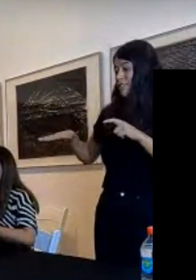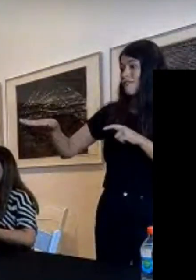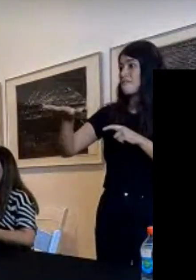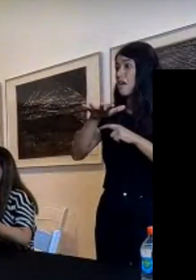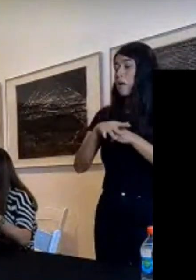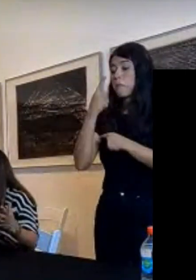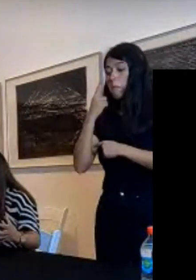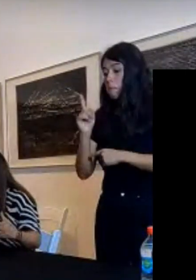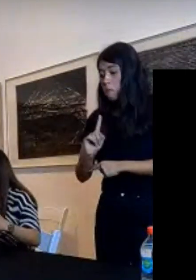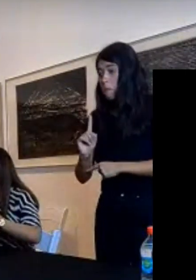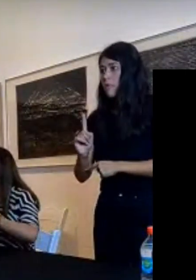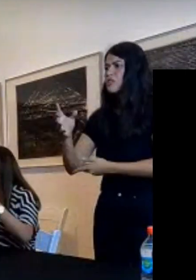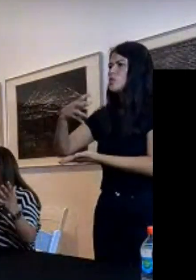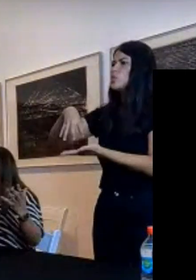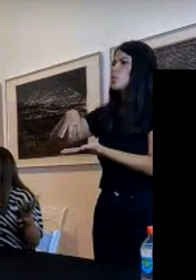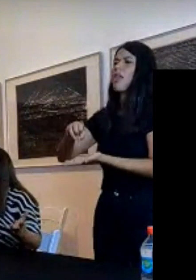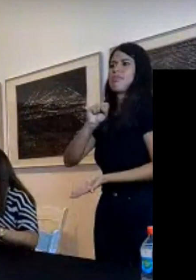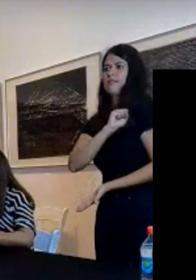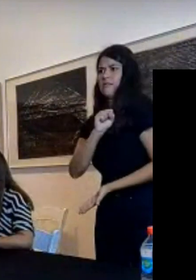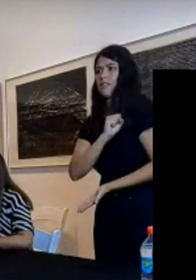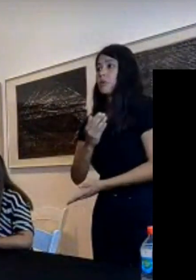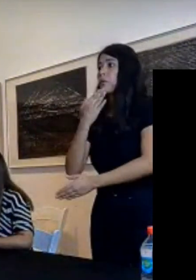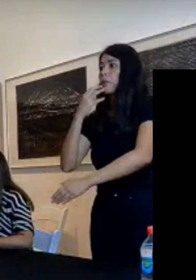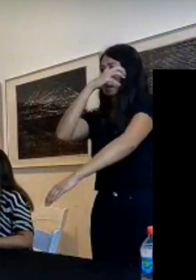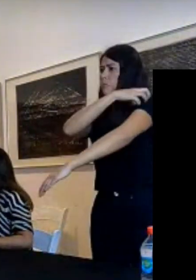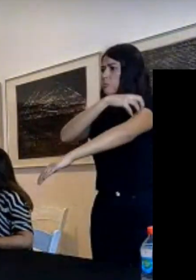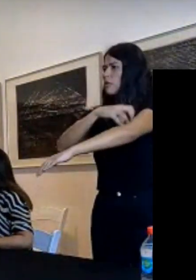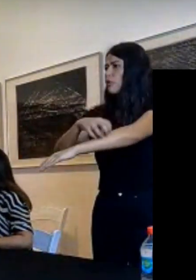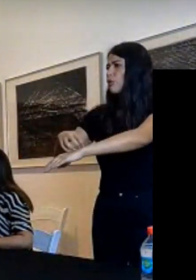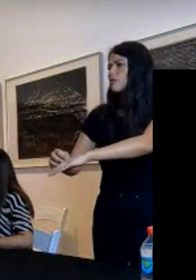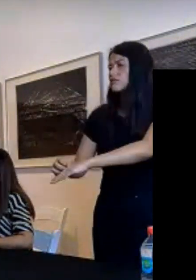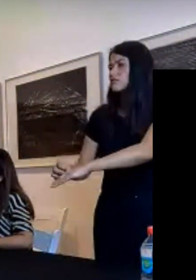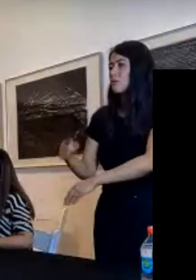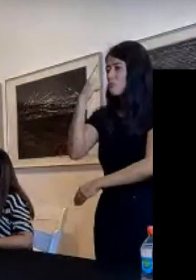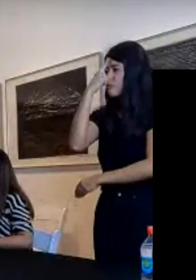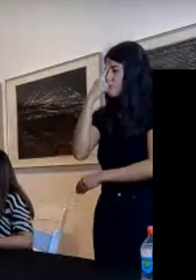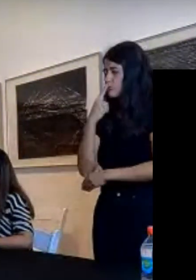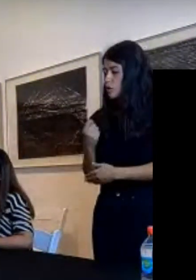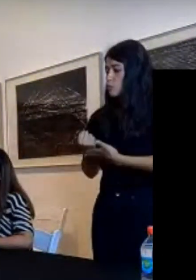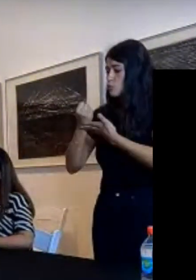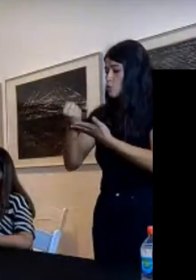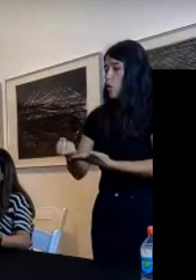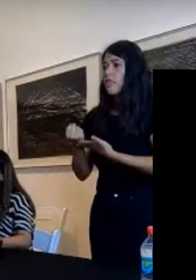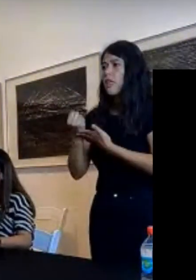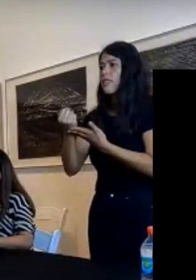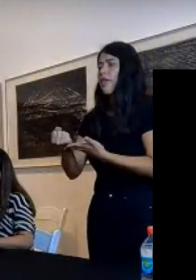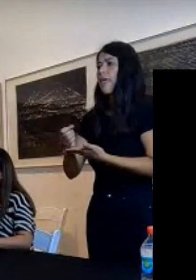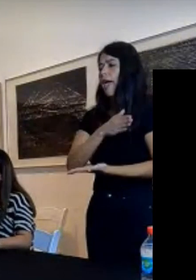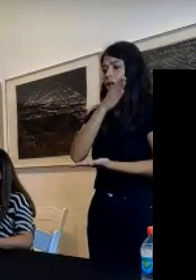barrio, la ciudad de Santiago y, por qué no decirlo, en región. El Museo de la Solidaridad, hasta el